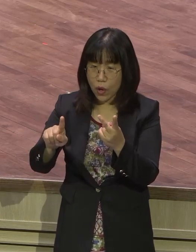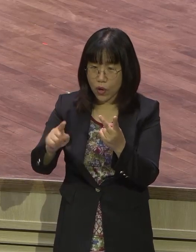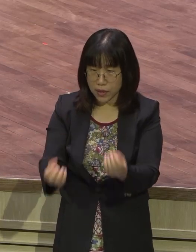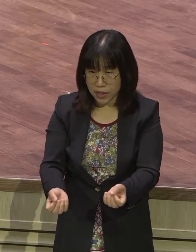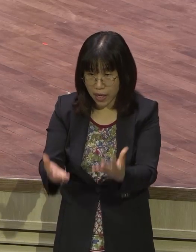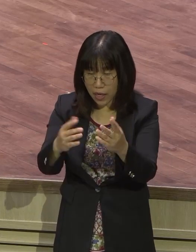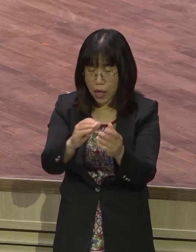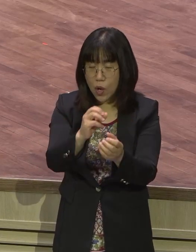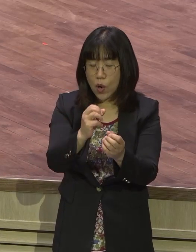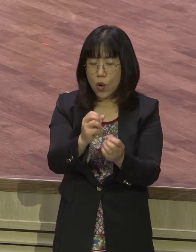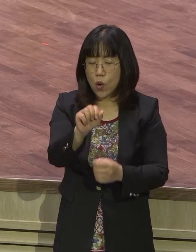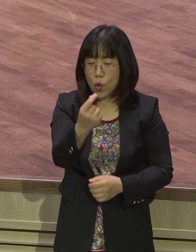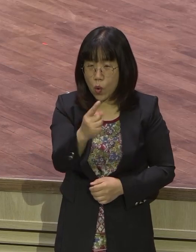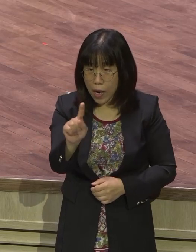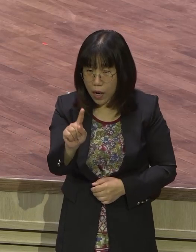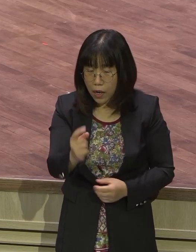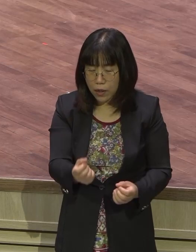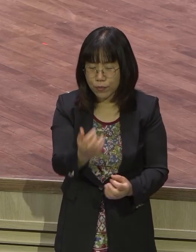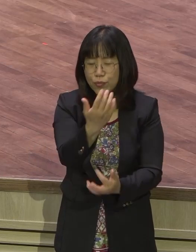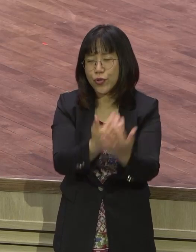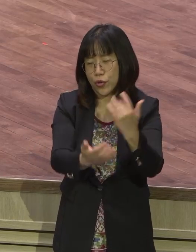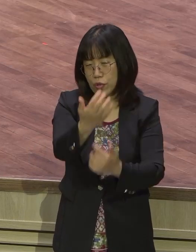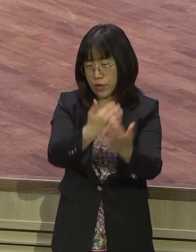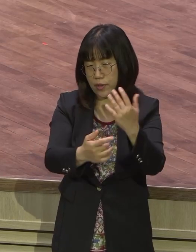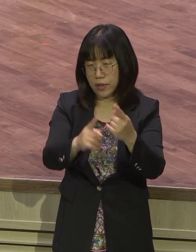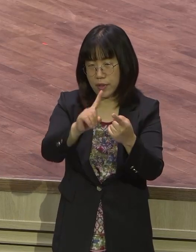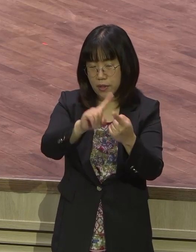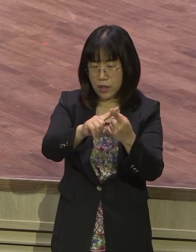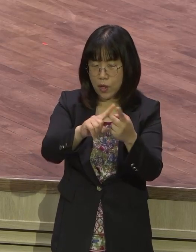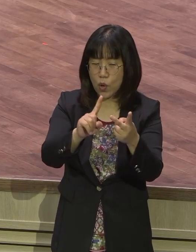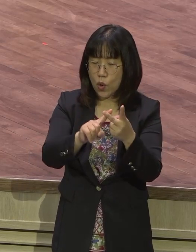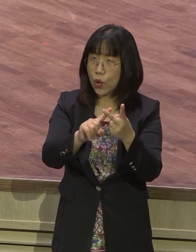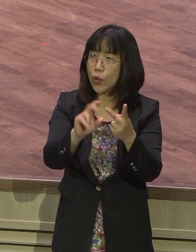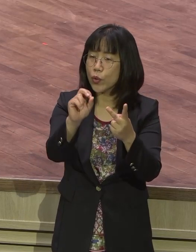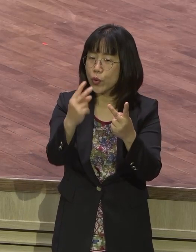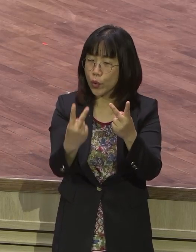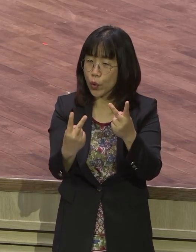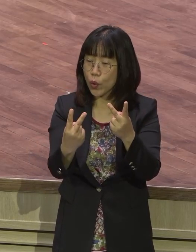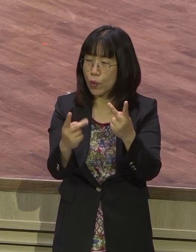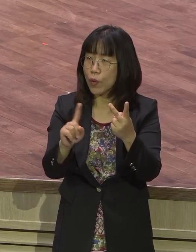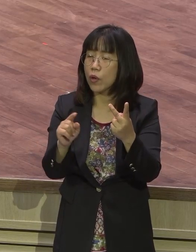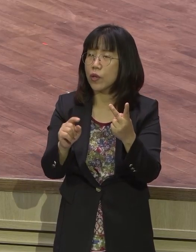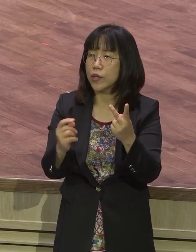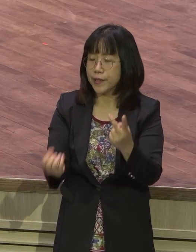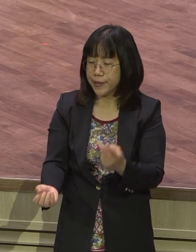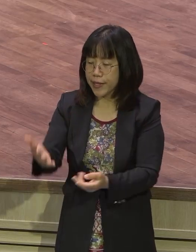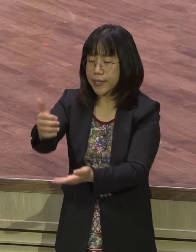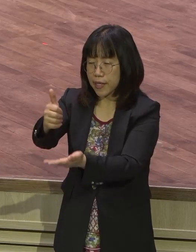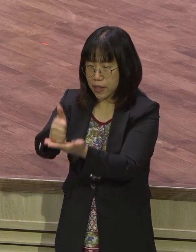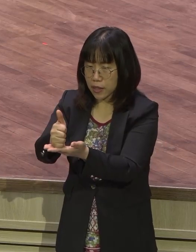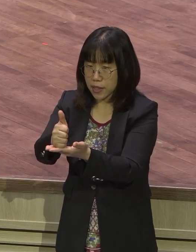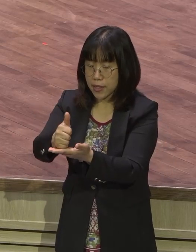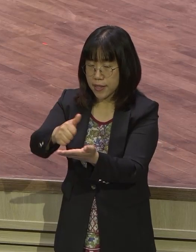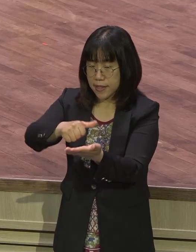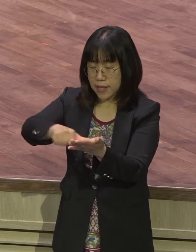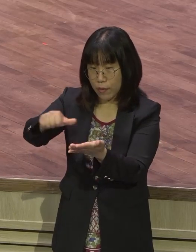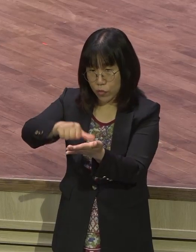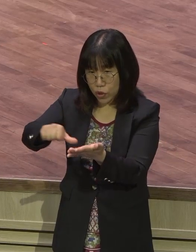불을 태워서 드리는 제사를 말하고 요재는 요재는 제사장이 재물을